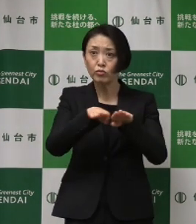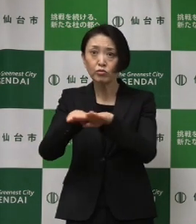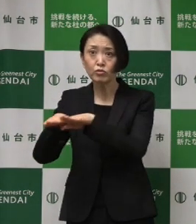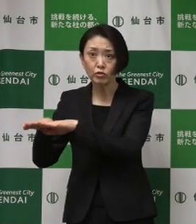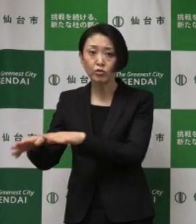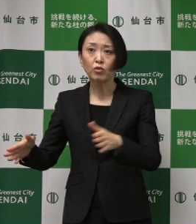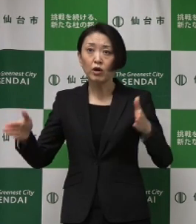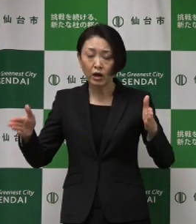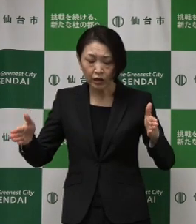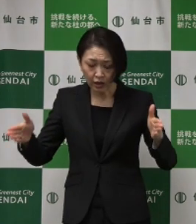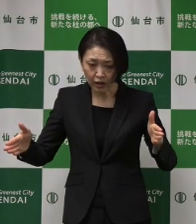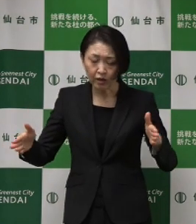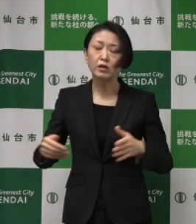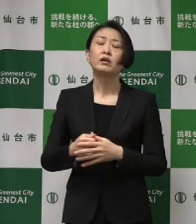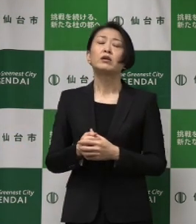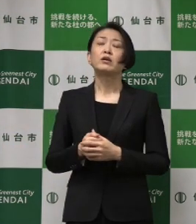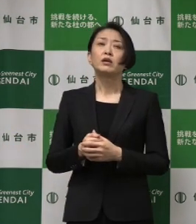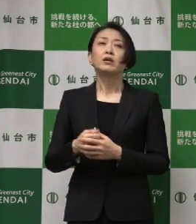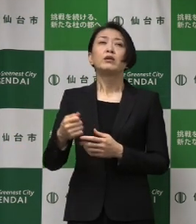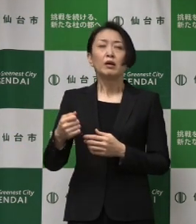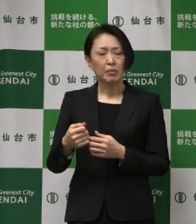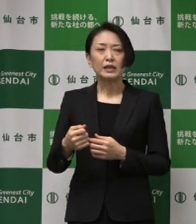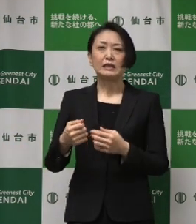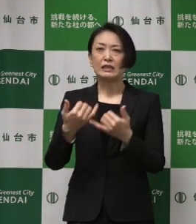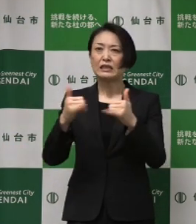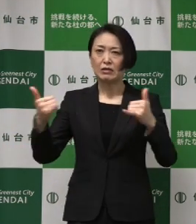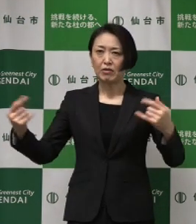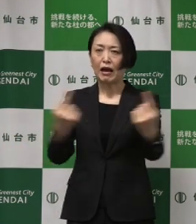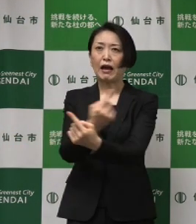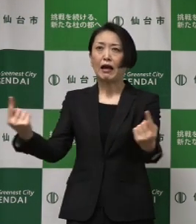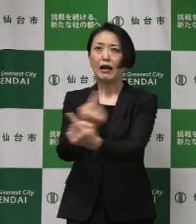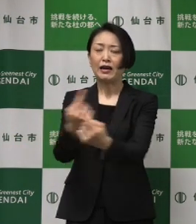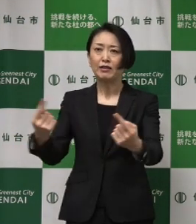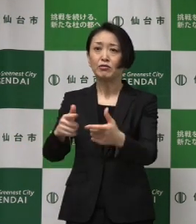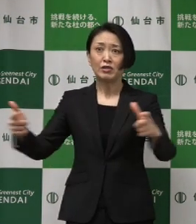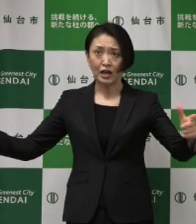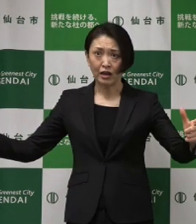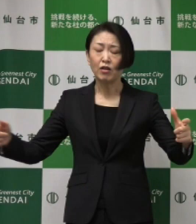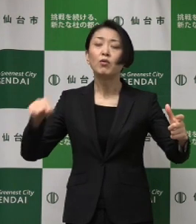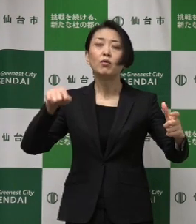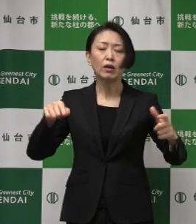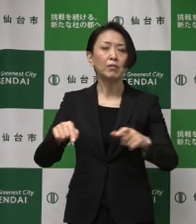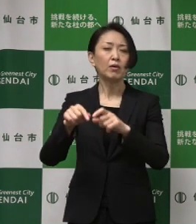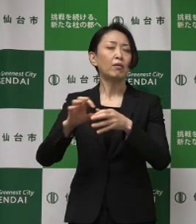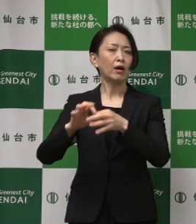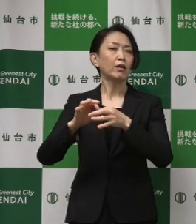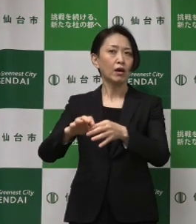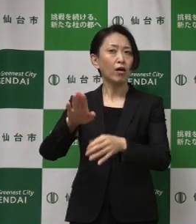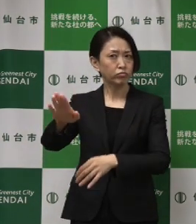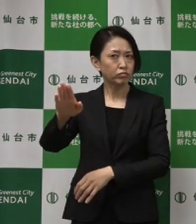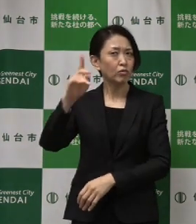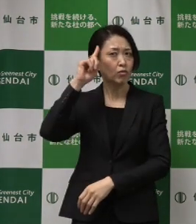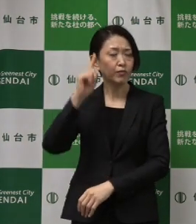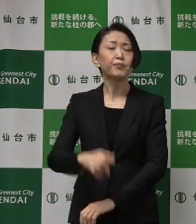ですけれども、やはり人々の流れというのがあったことも影響しているのかなというふうにも